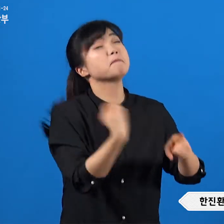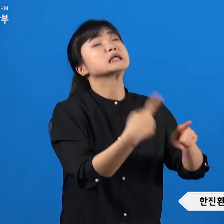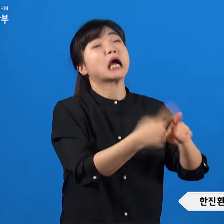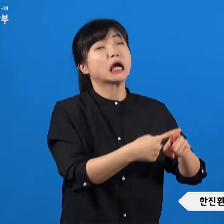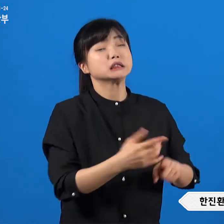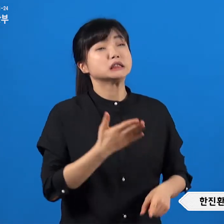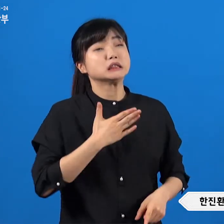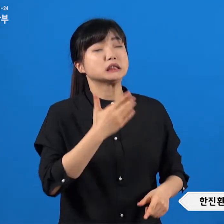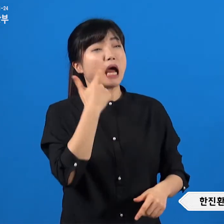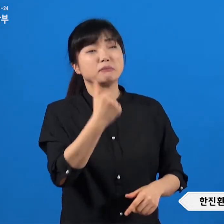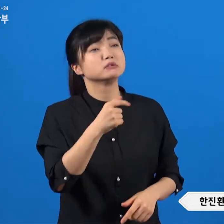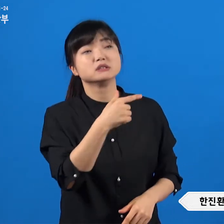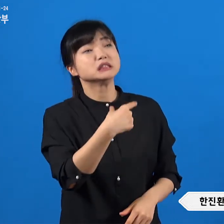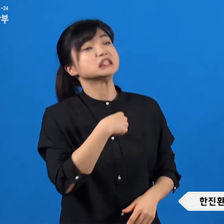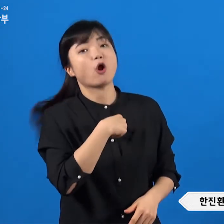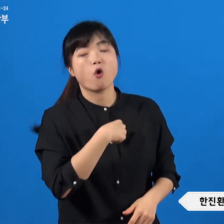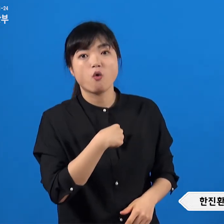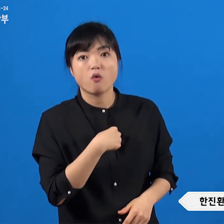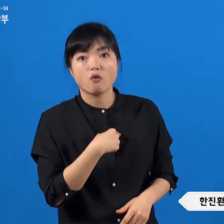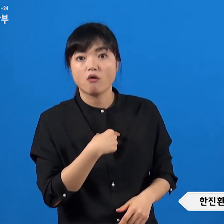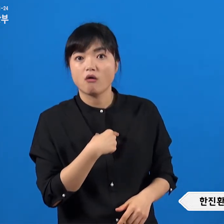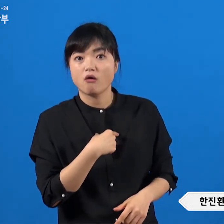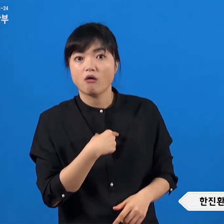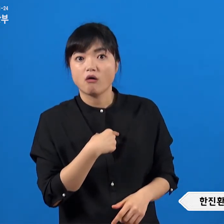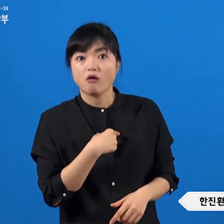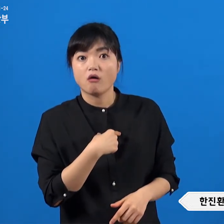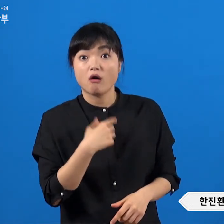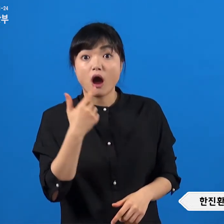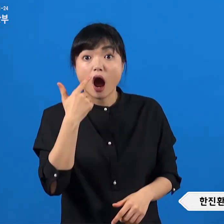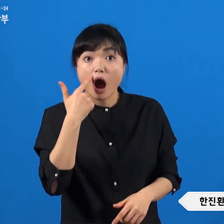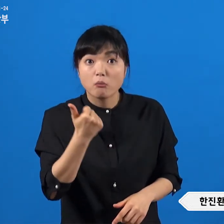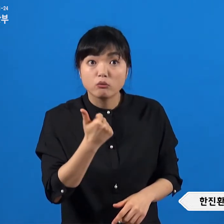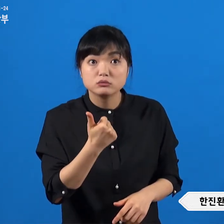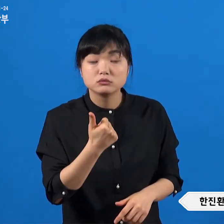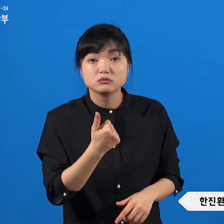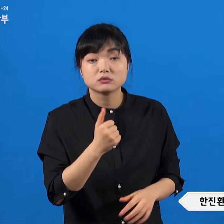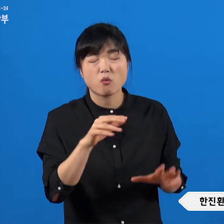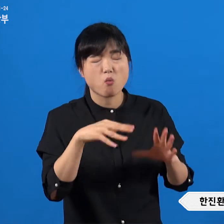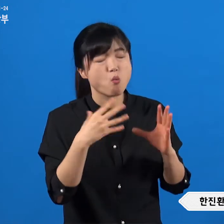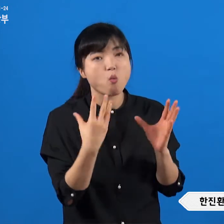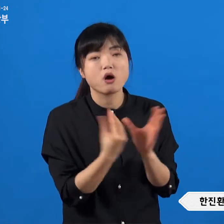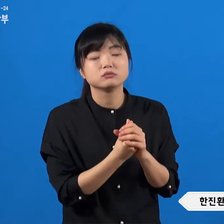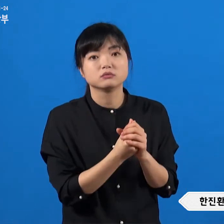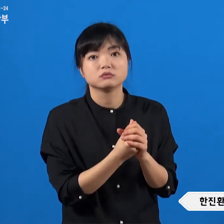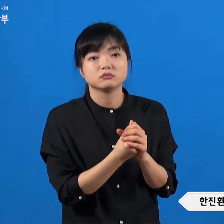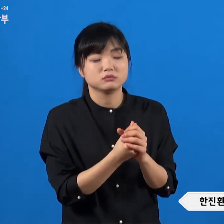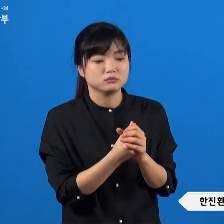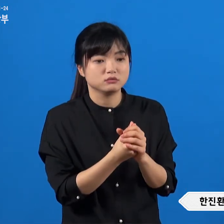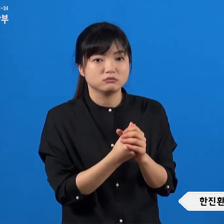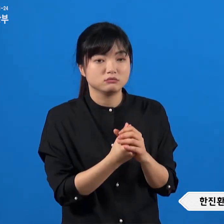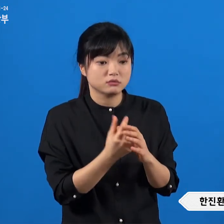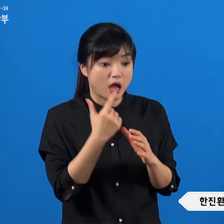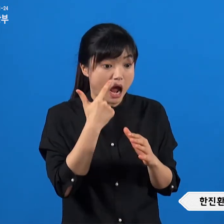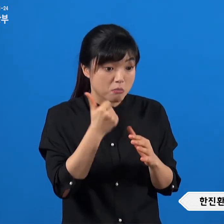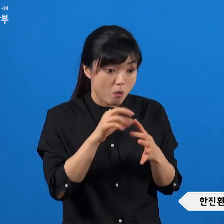아닙니까? 그렇게 아버지를 마음에서 지워버렸습니다. 그리고 관계를 끊어버렸습니다.